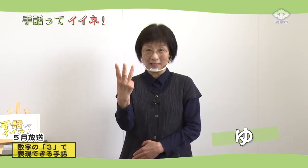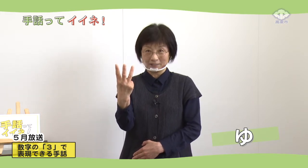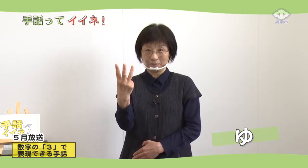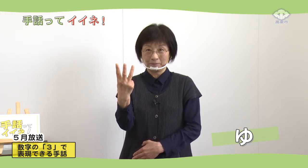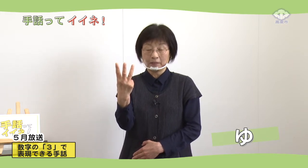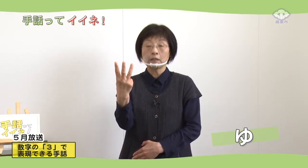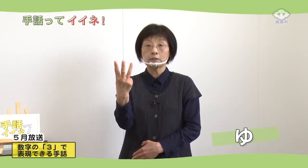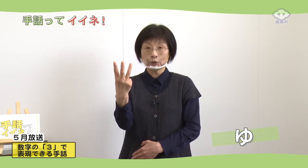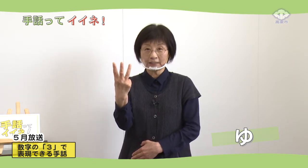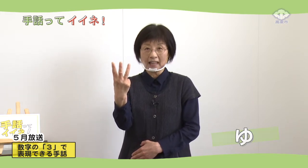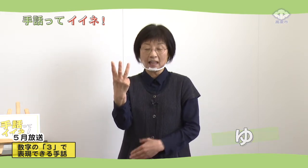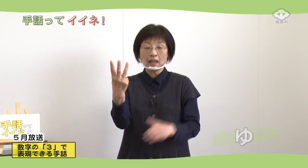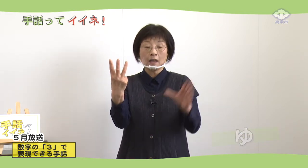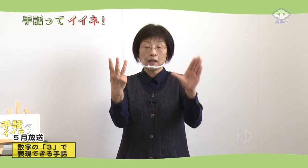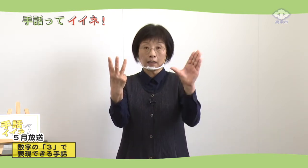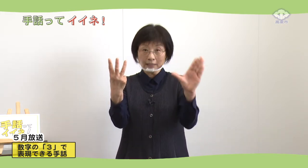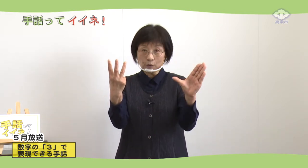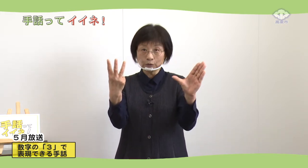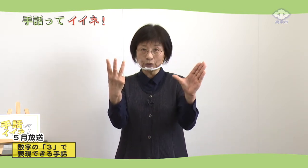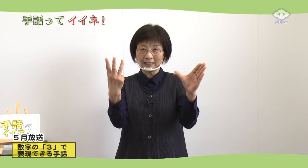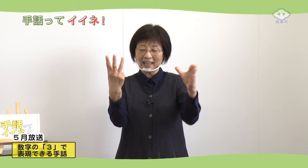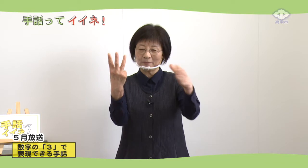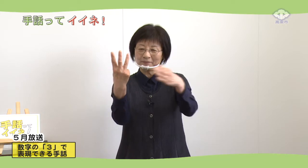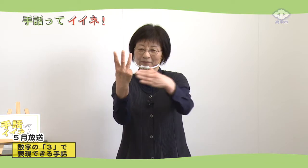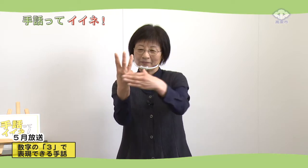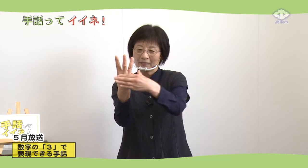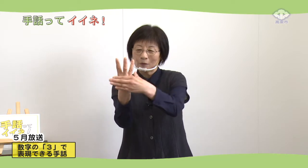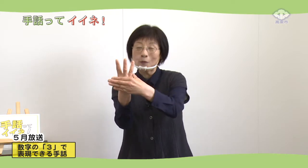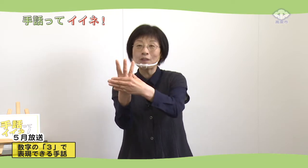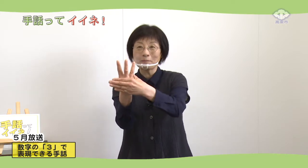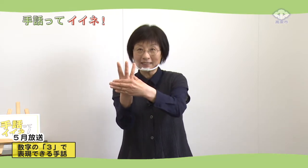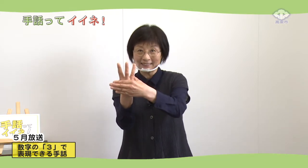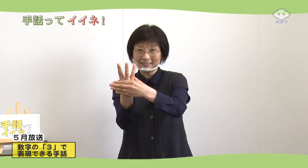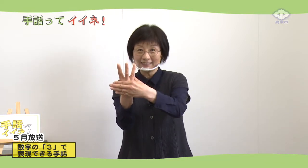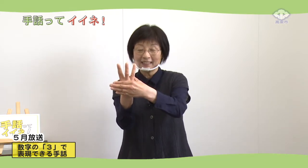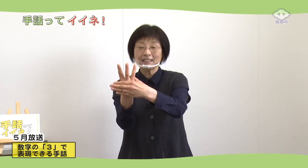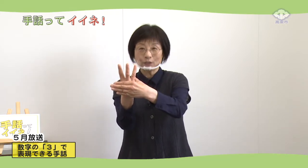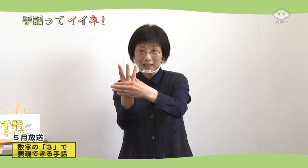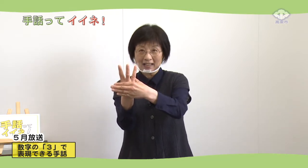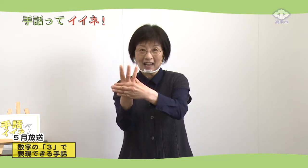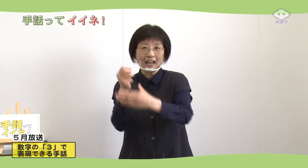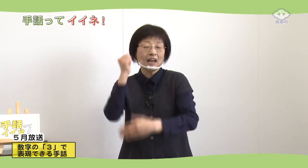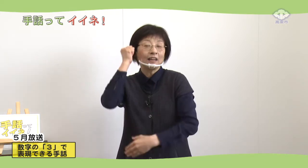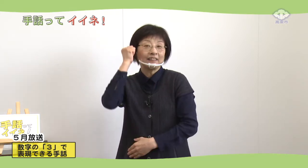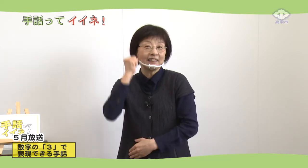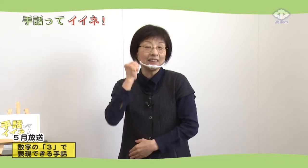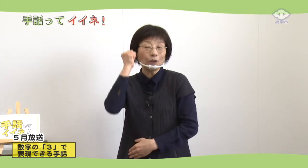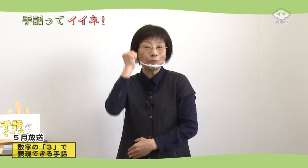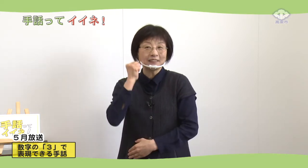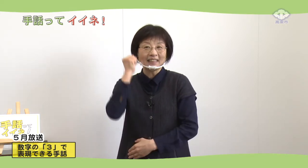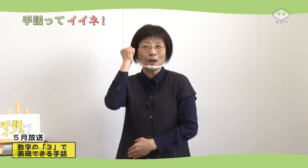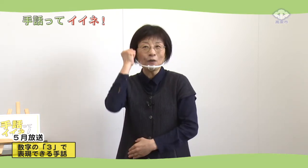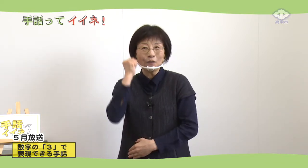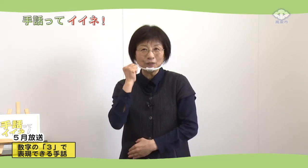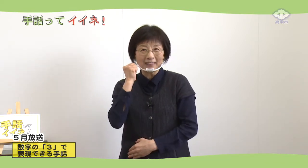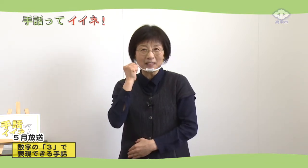。そして片方の手で覆います。それから握り拳で頬を撫でます